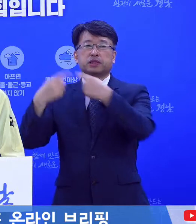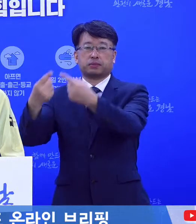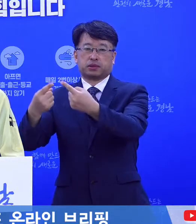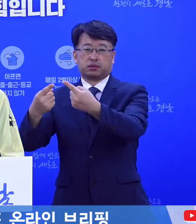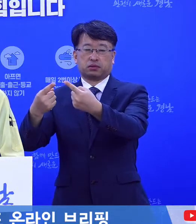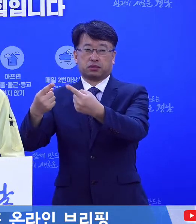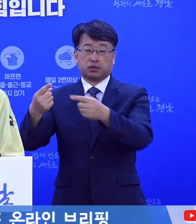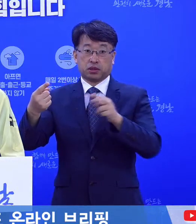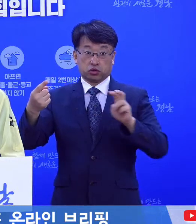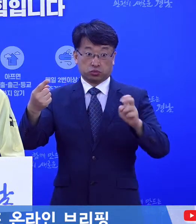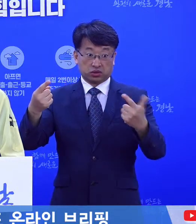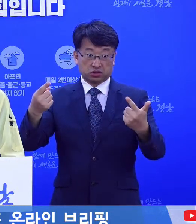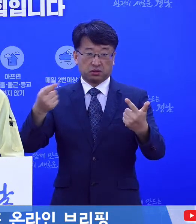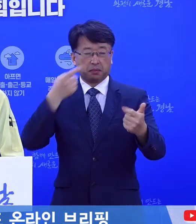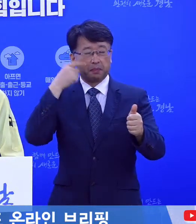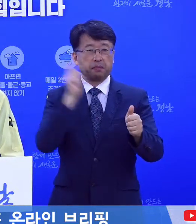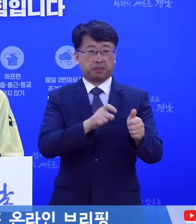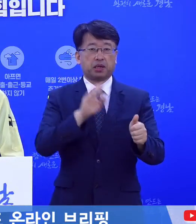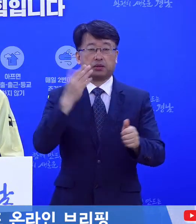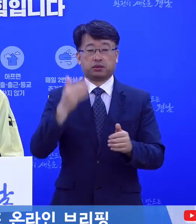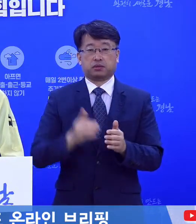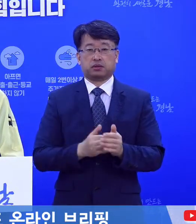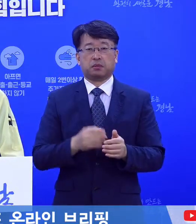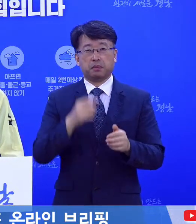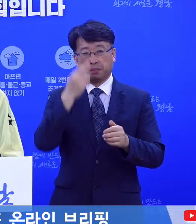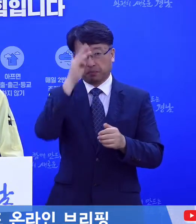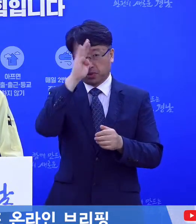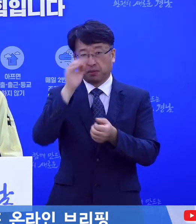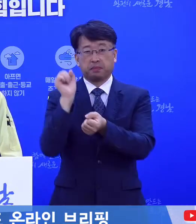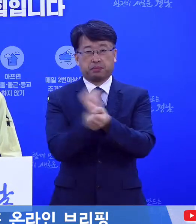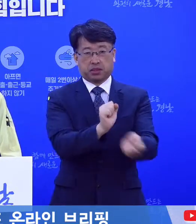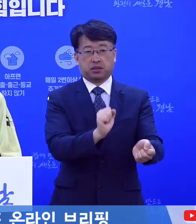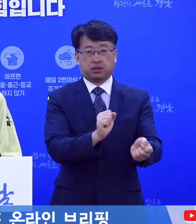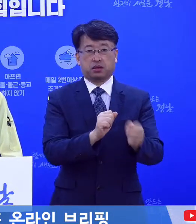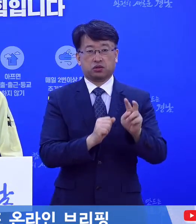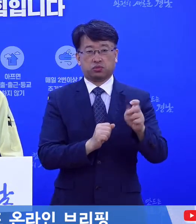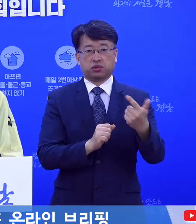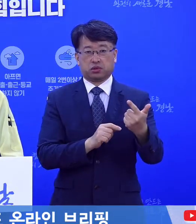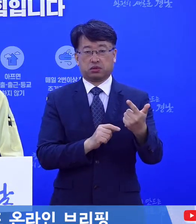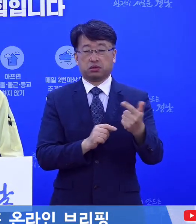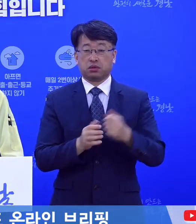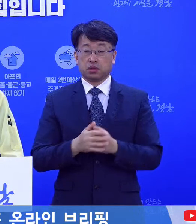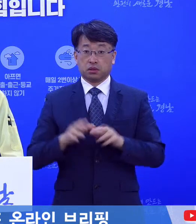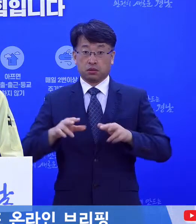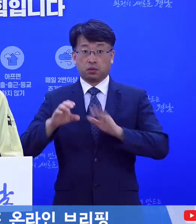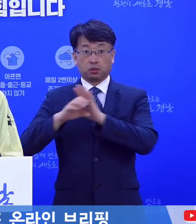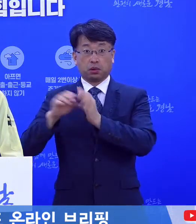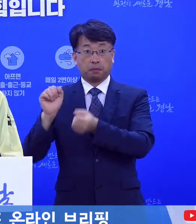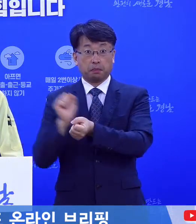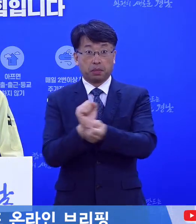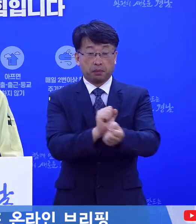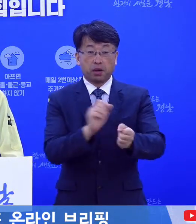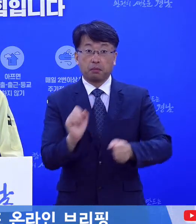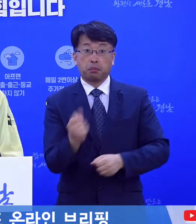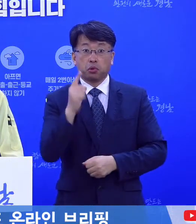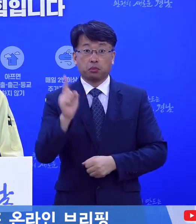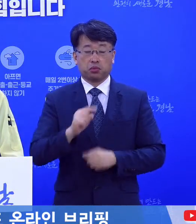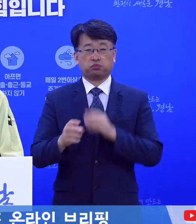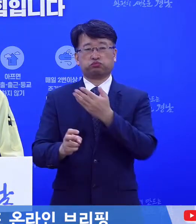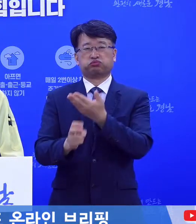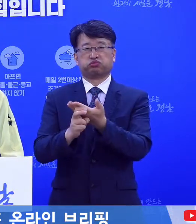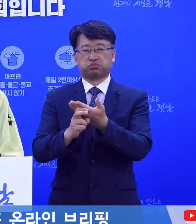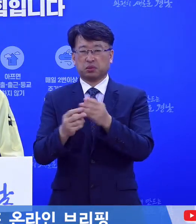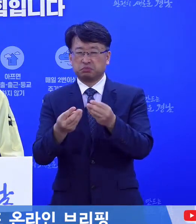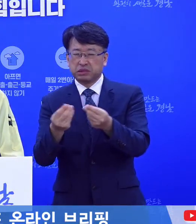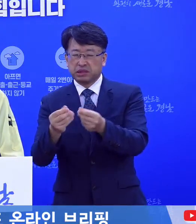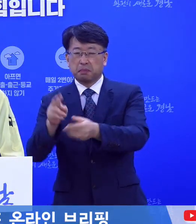가운데 26명이 확진되었습니다. 최근 코로나19 감염 확산의 원인 중 하나로 불법